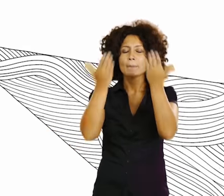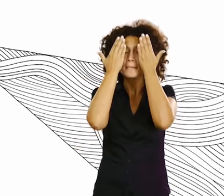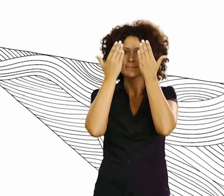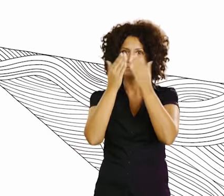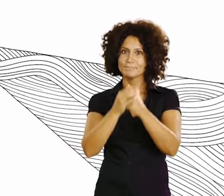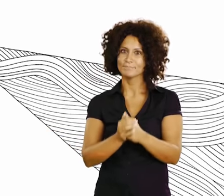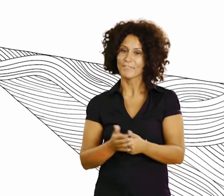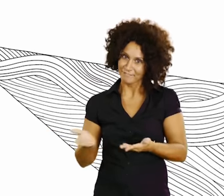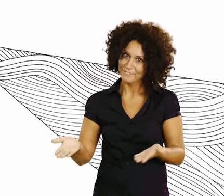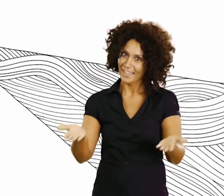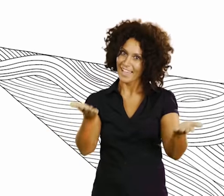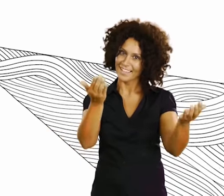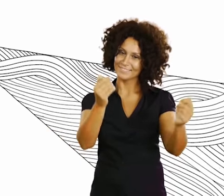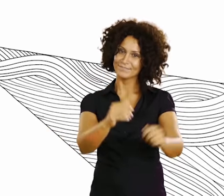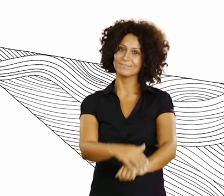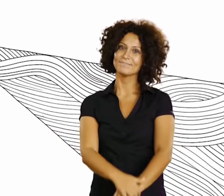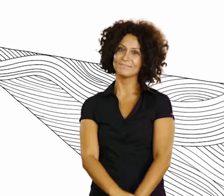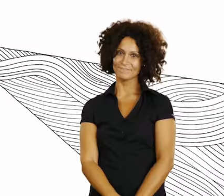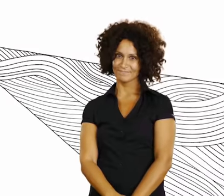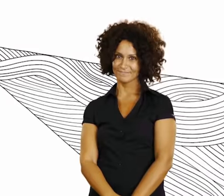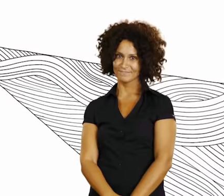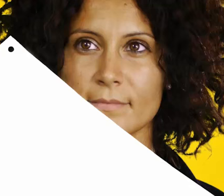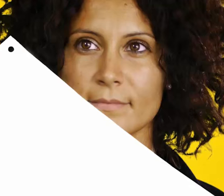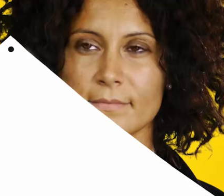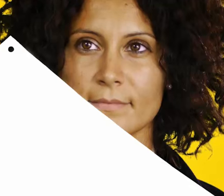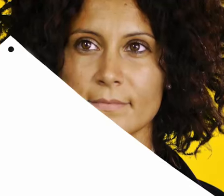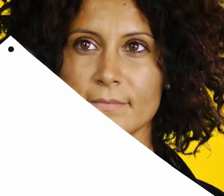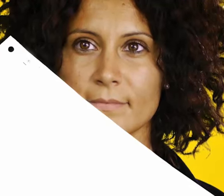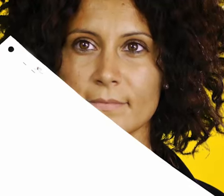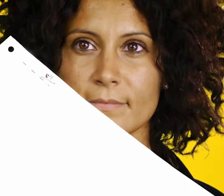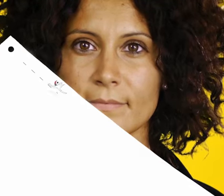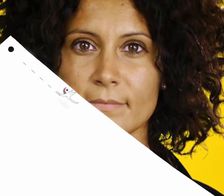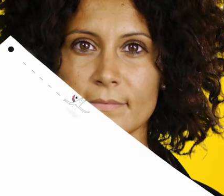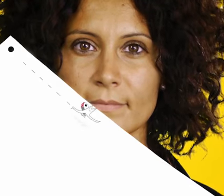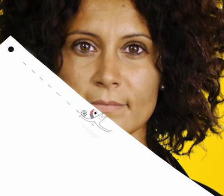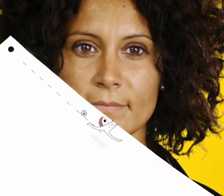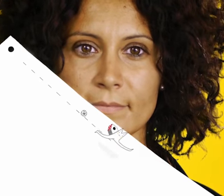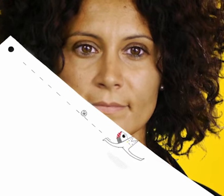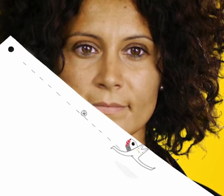una benda sugli occhi. Vai ora», concluse Lupo.